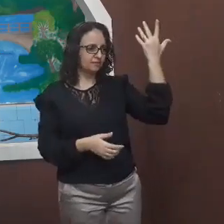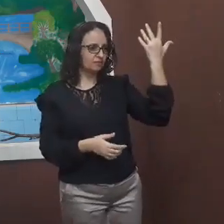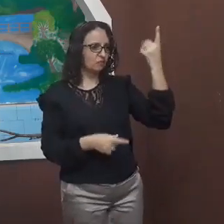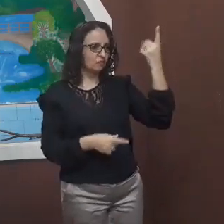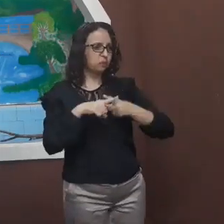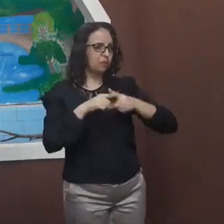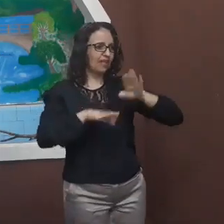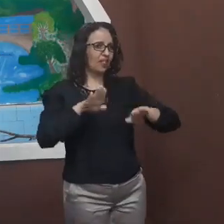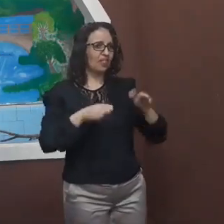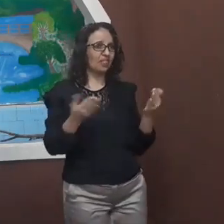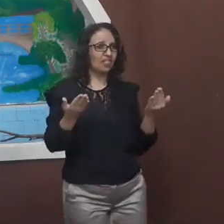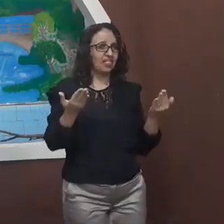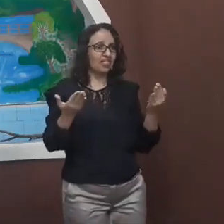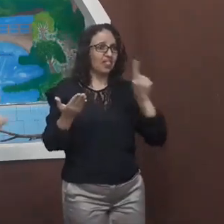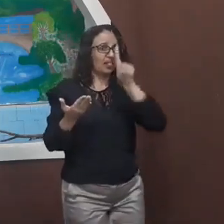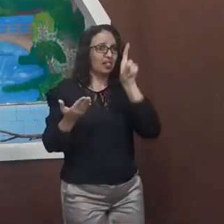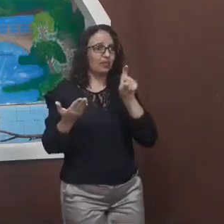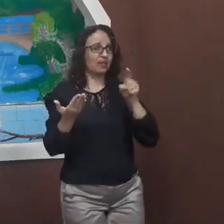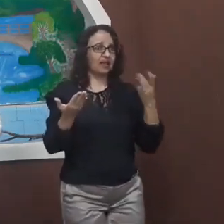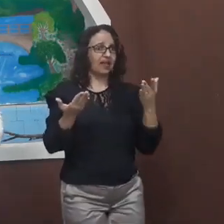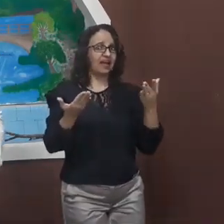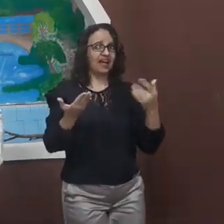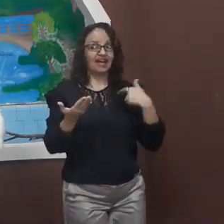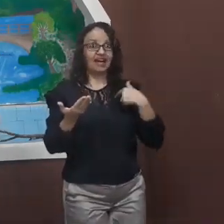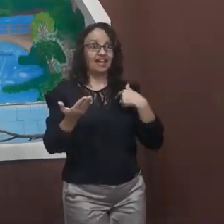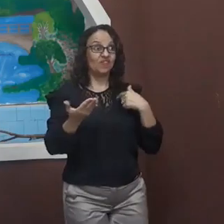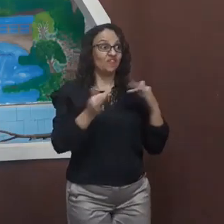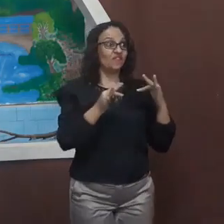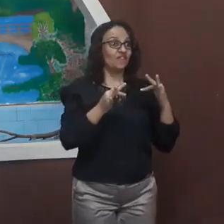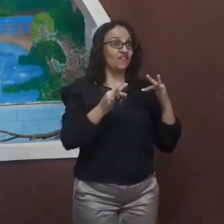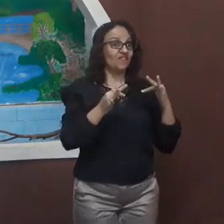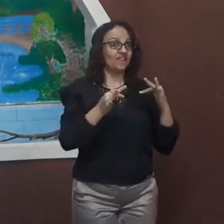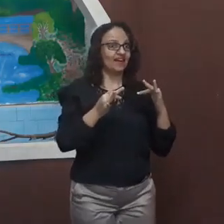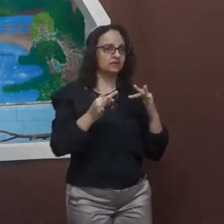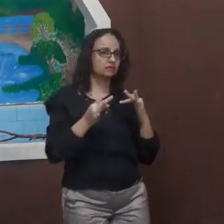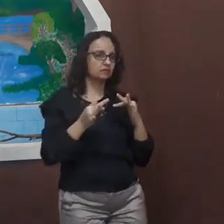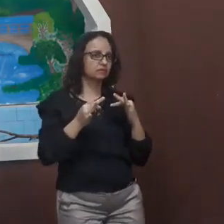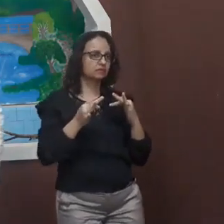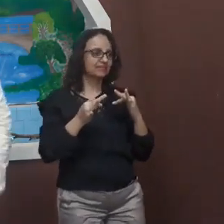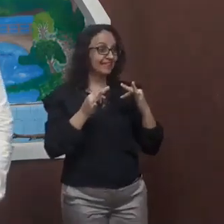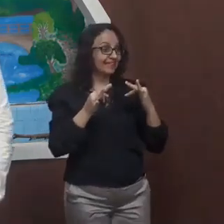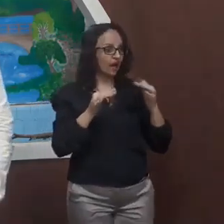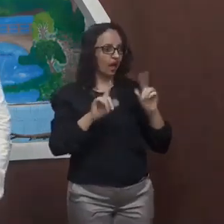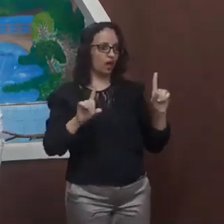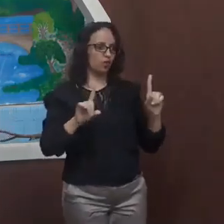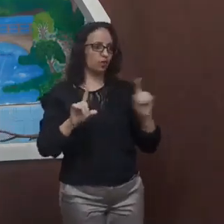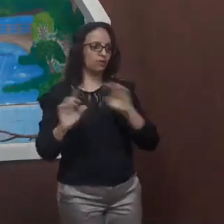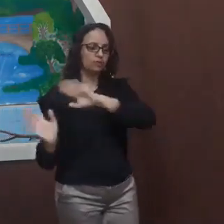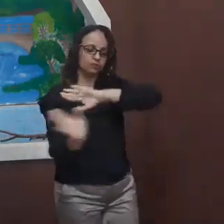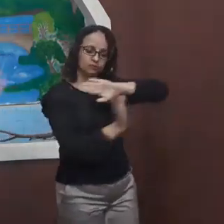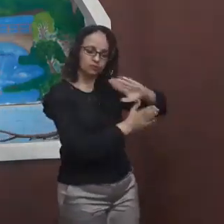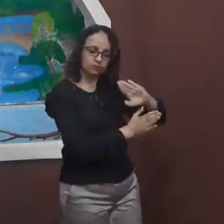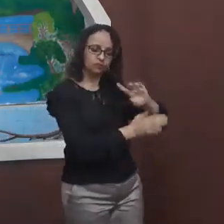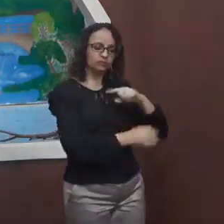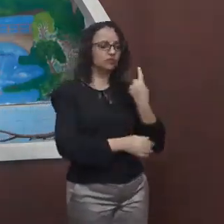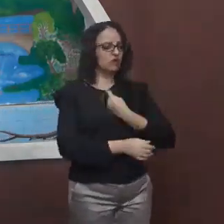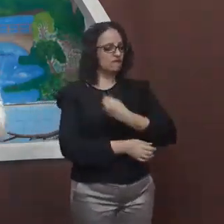Deus pelo calor das emoções. Nós vivemos na pós-modernidade. O que vem